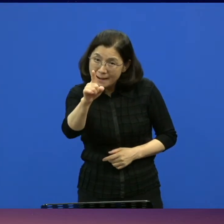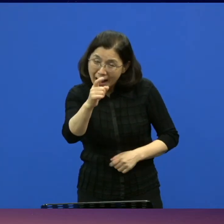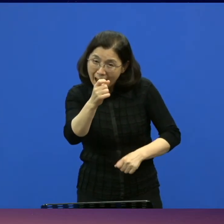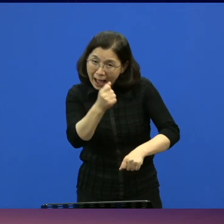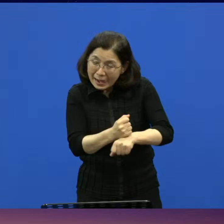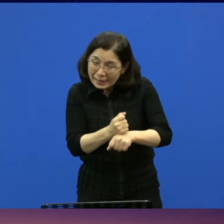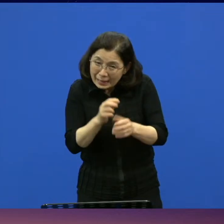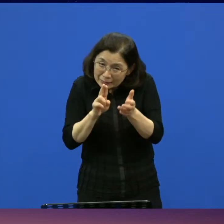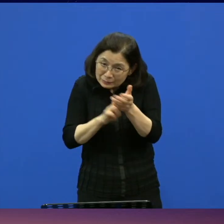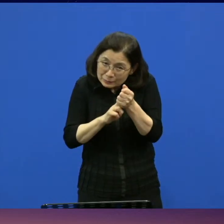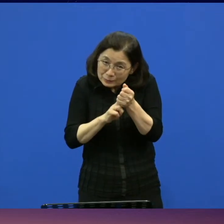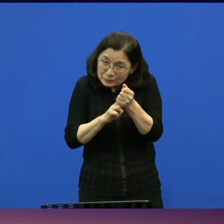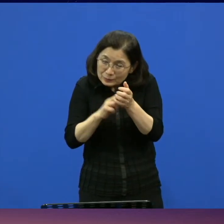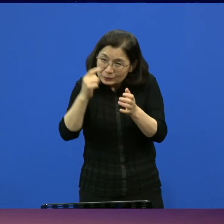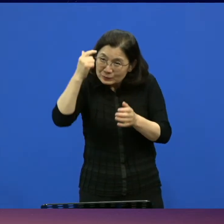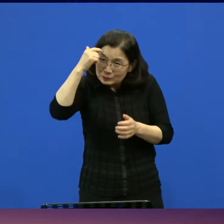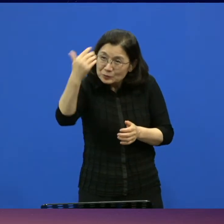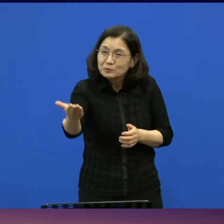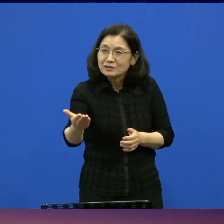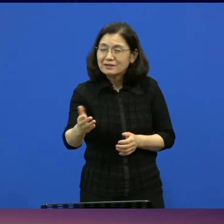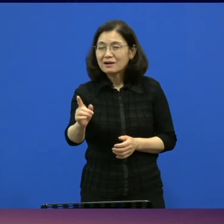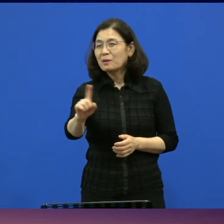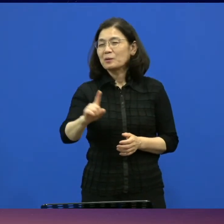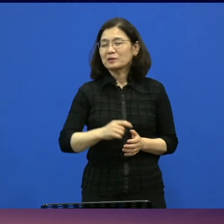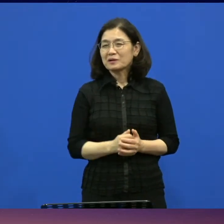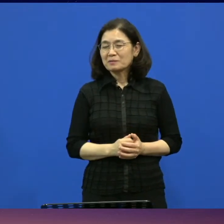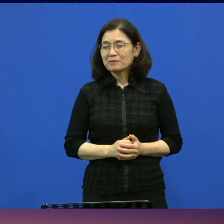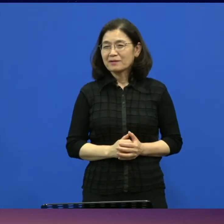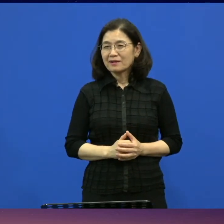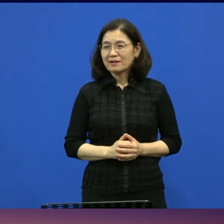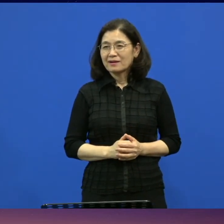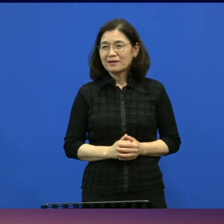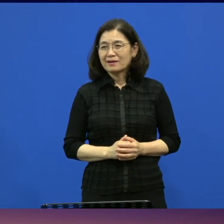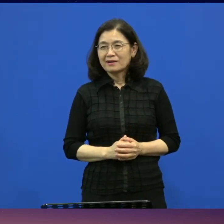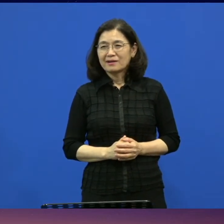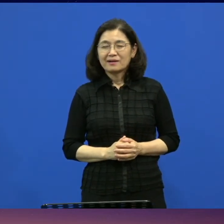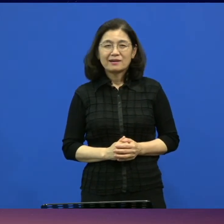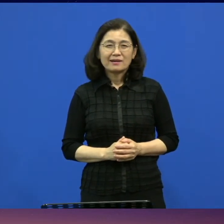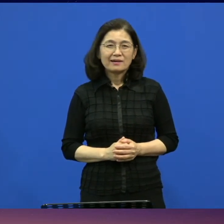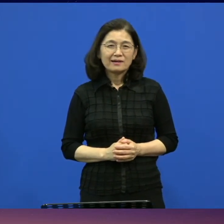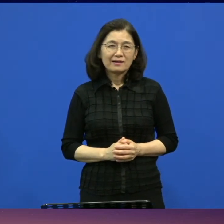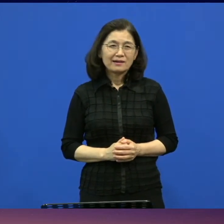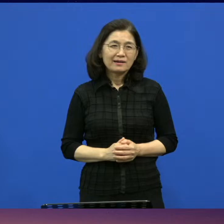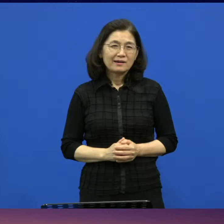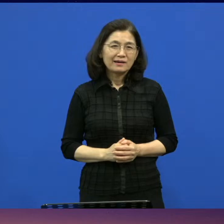해요. 그거 어려워요. 진짜 어려워요.